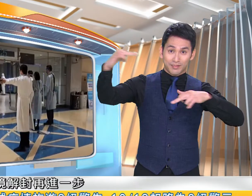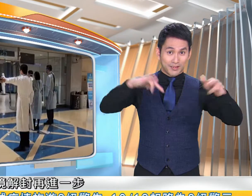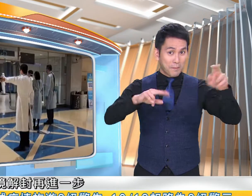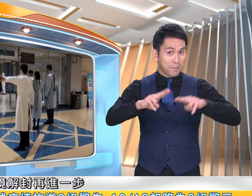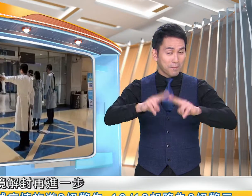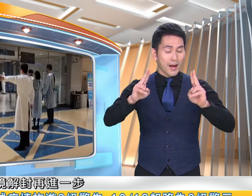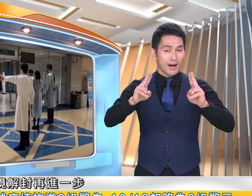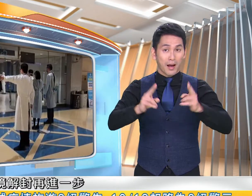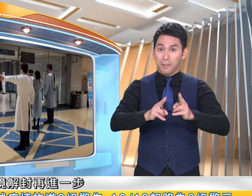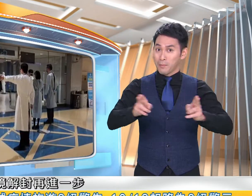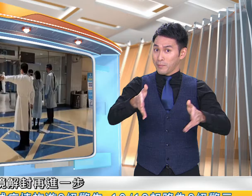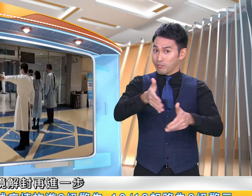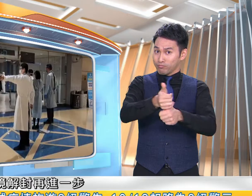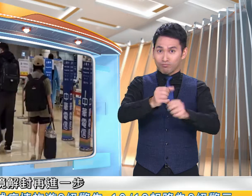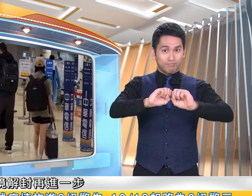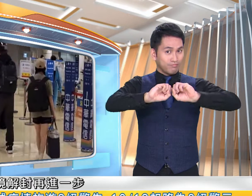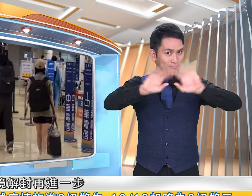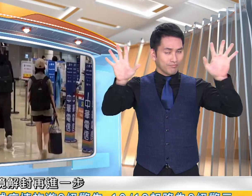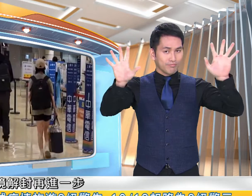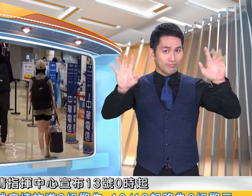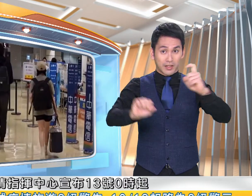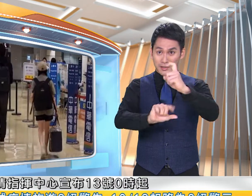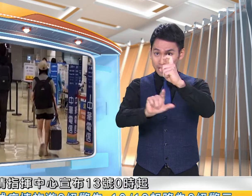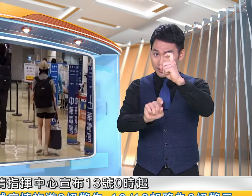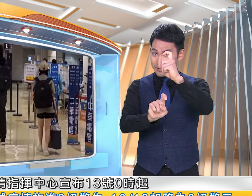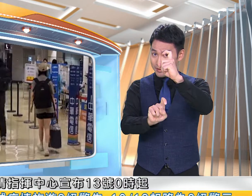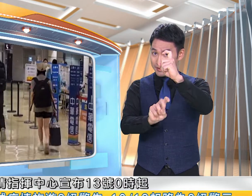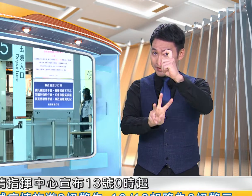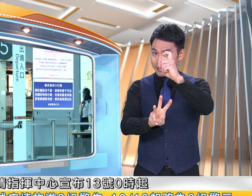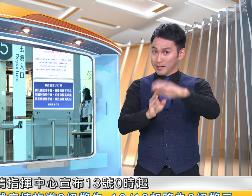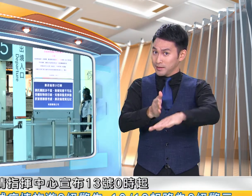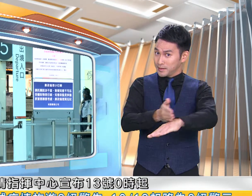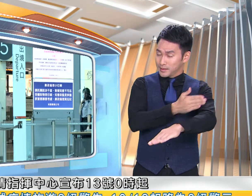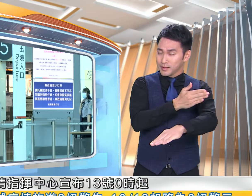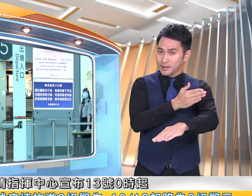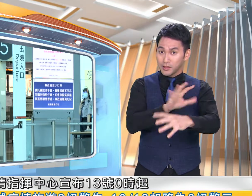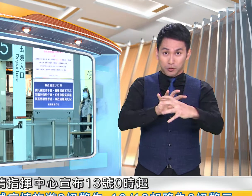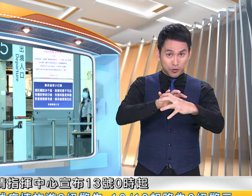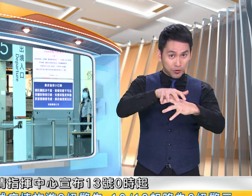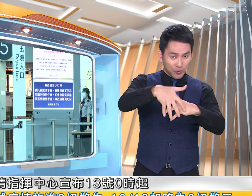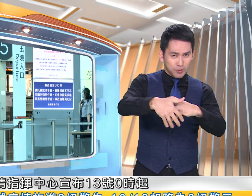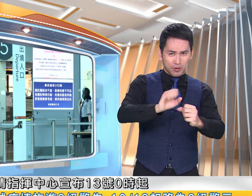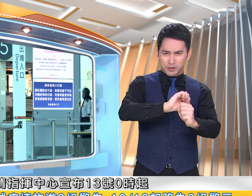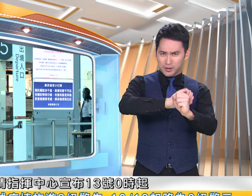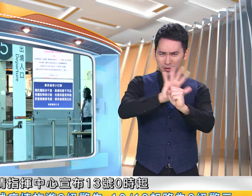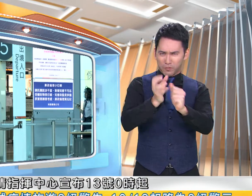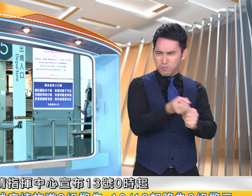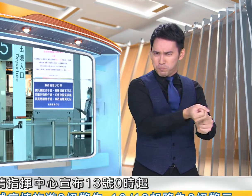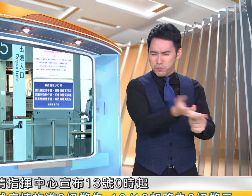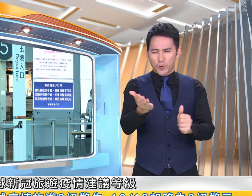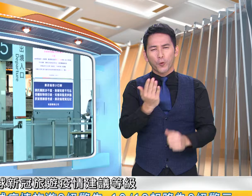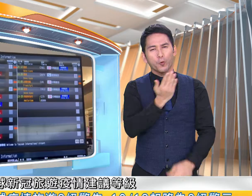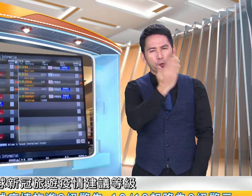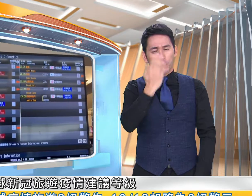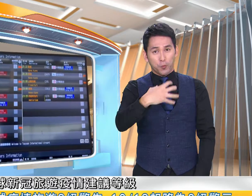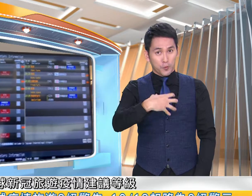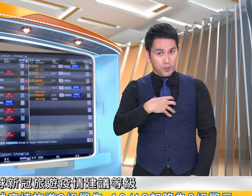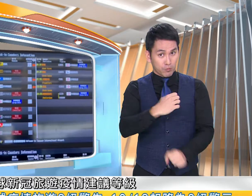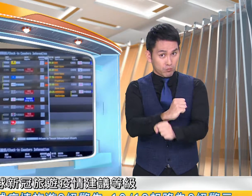国境解封再进一步，疫情指挥中心宣布，13号0时起，全球新冠